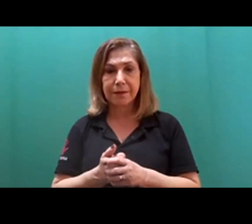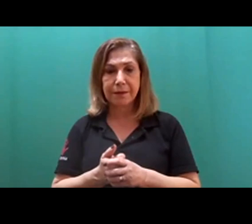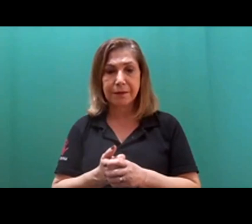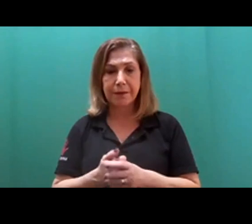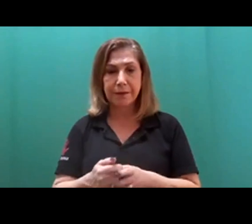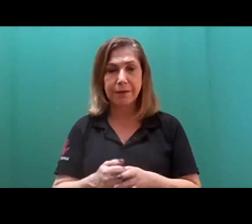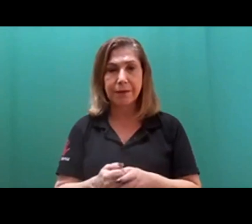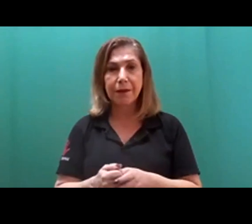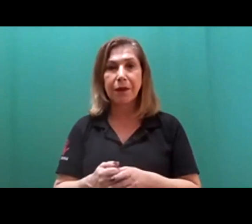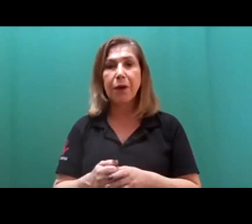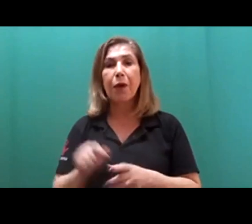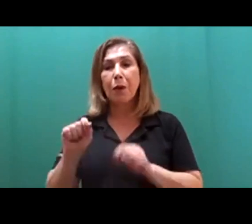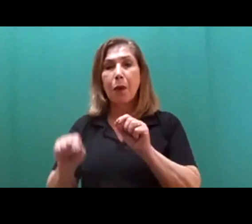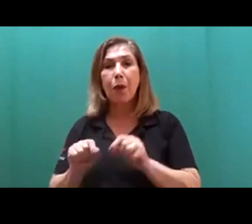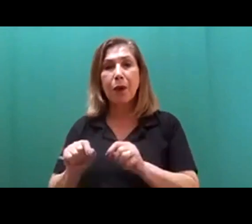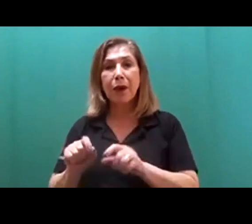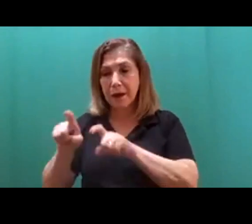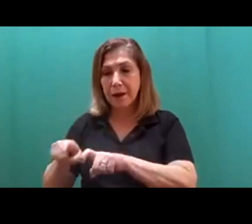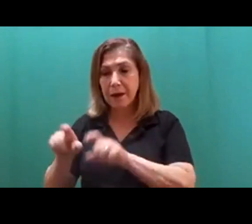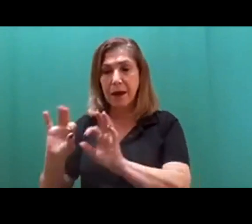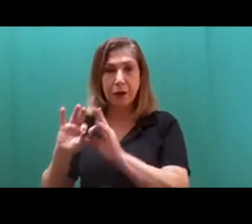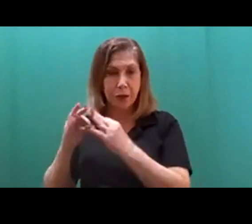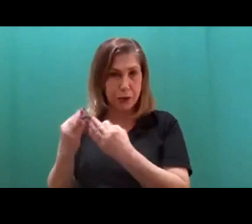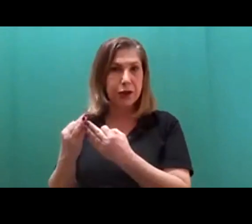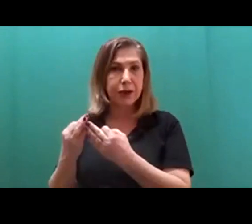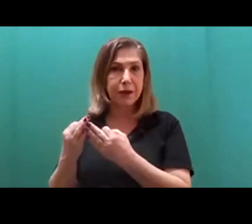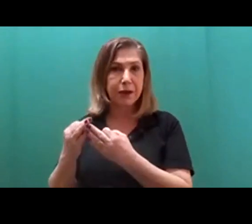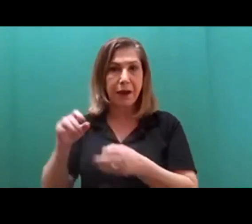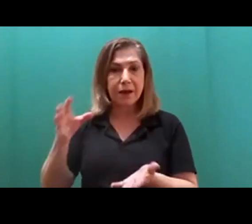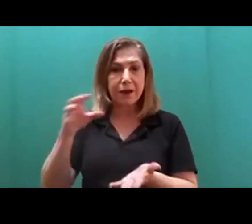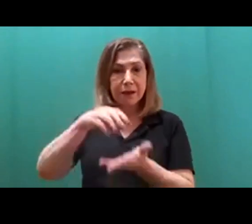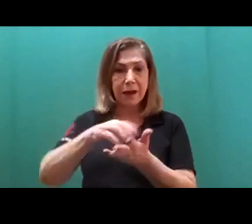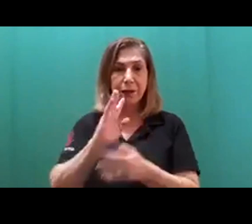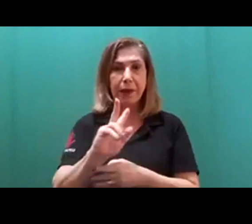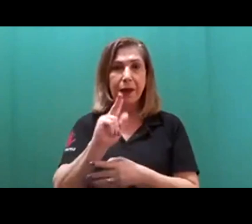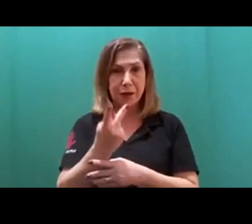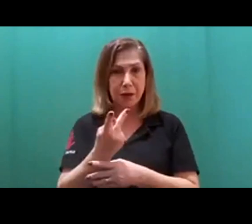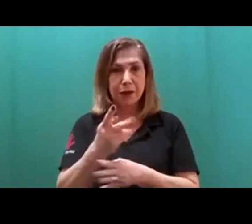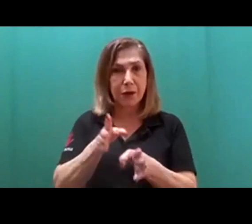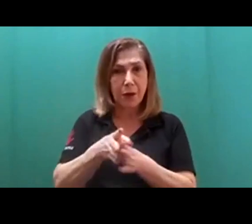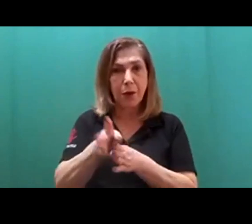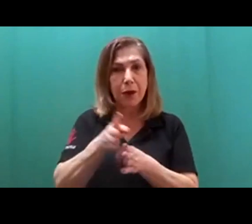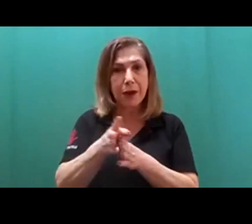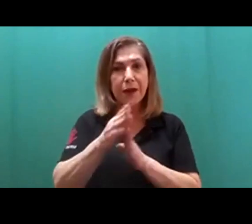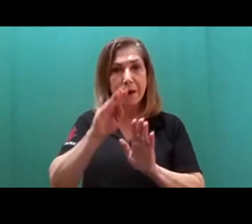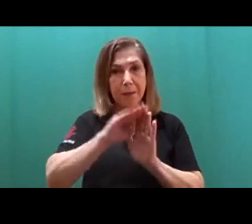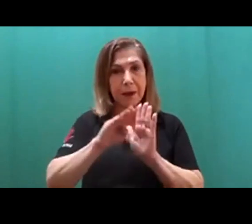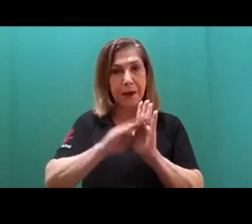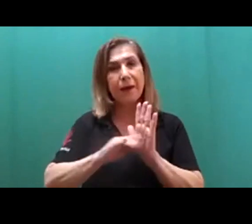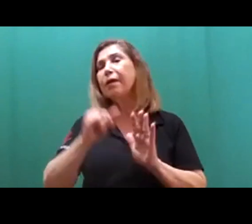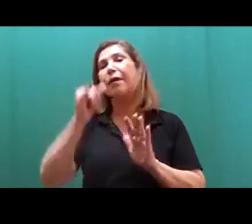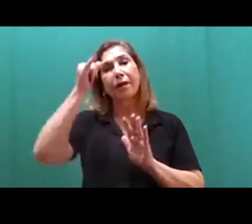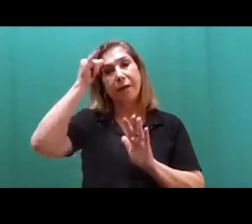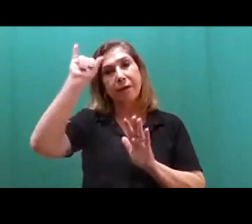com os princípios da agroecologia, aqui no centro de Belo Horizonte, orientada pelos protocolos de prevenção